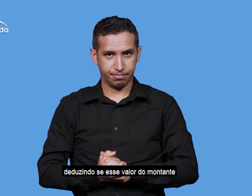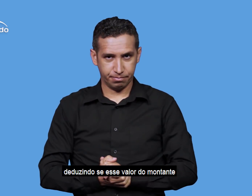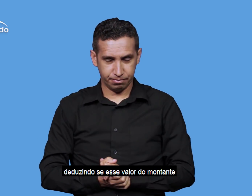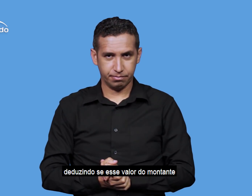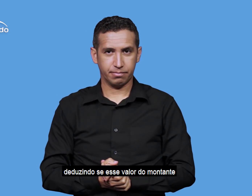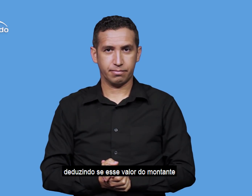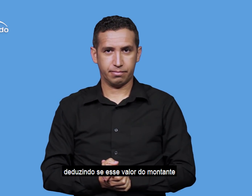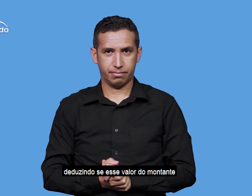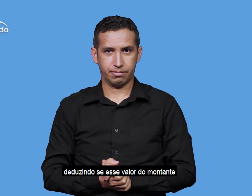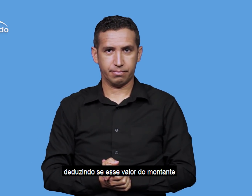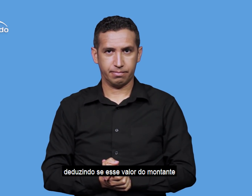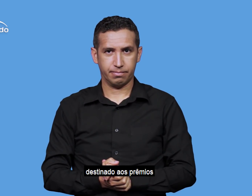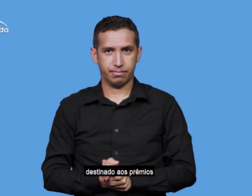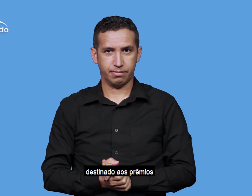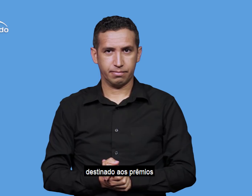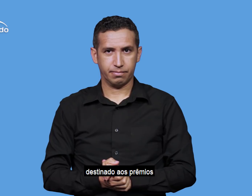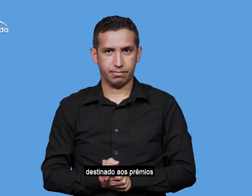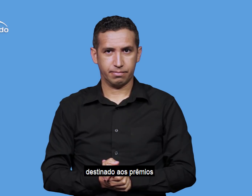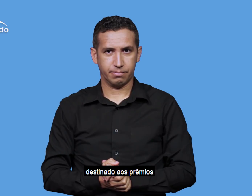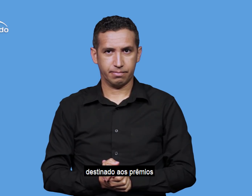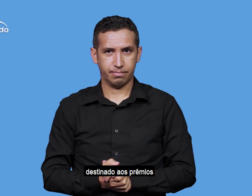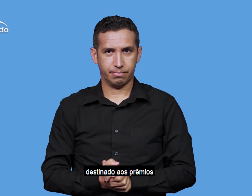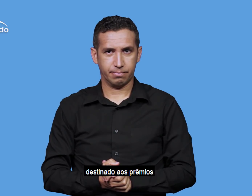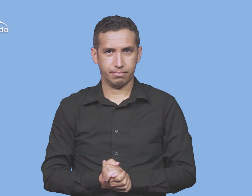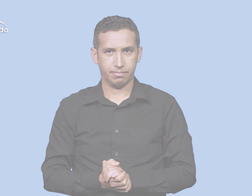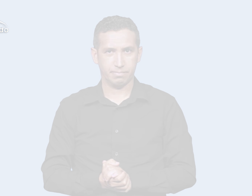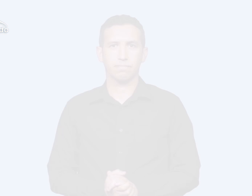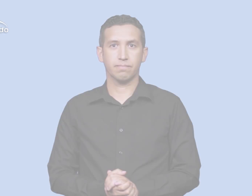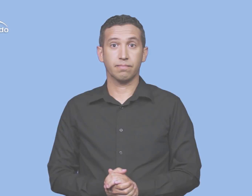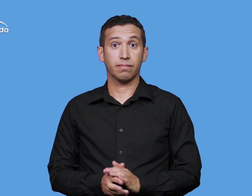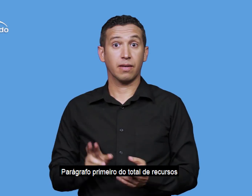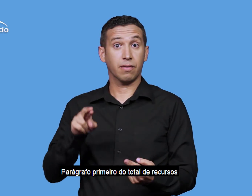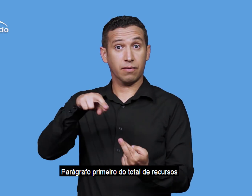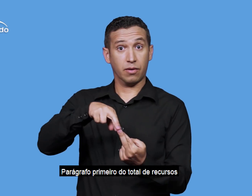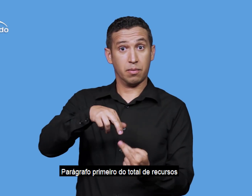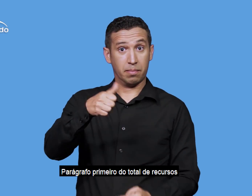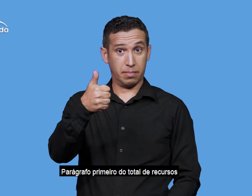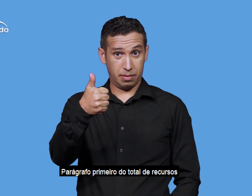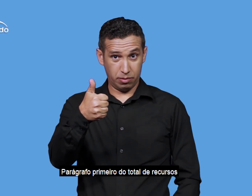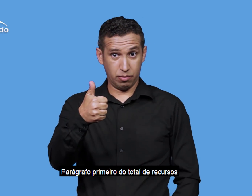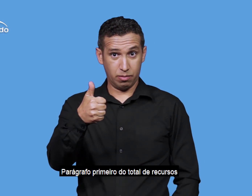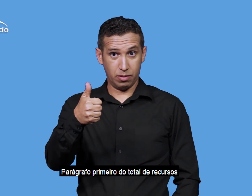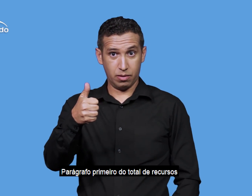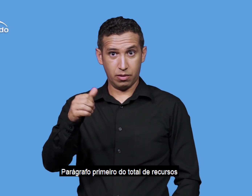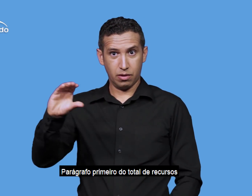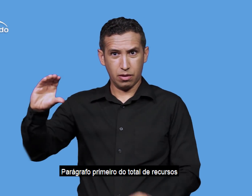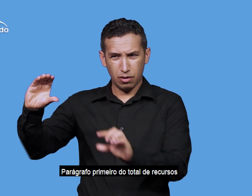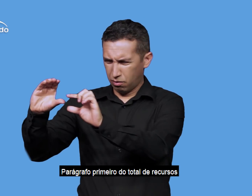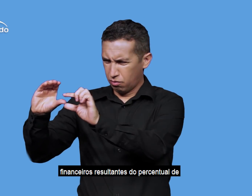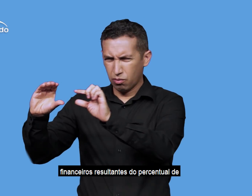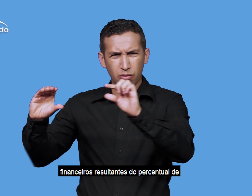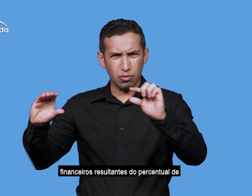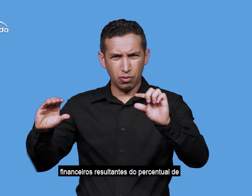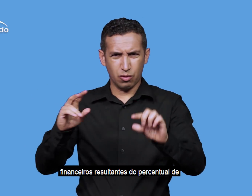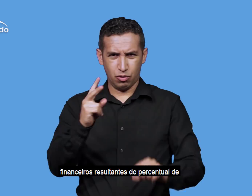esse valor do montante destinado aos prêmios parágrafo primeiro do total de recursos financeiros